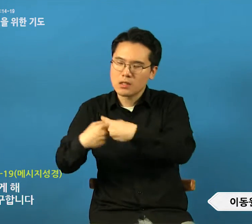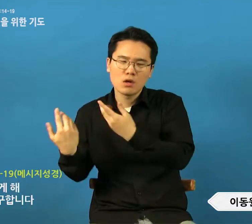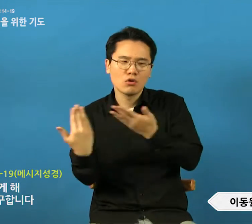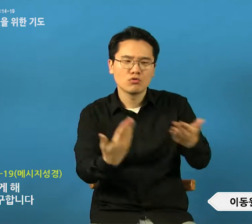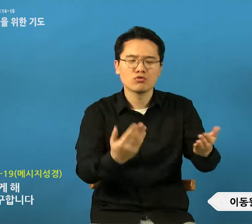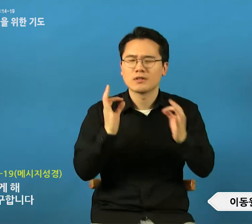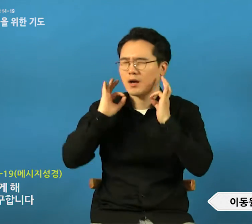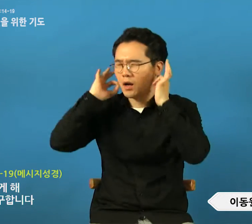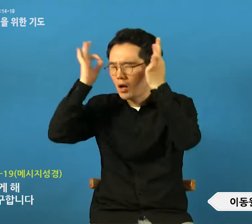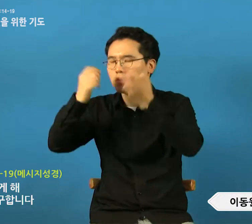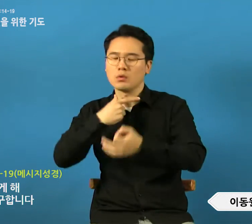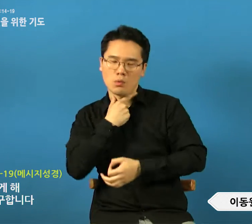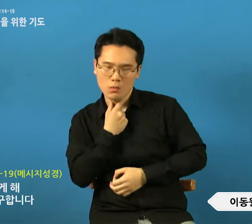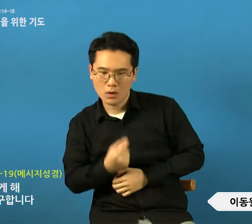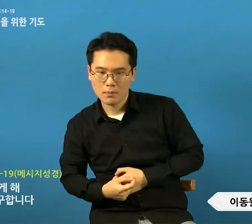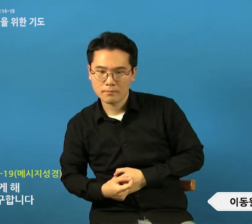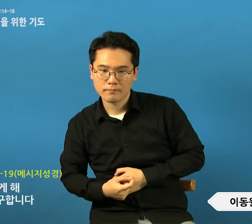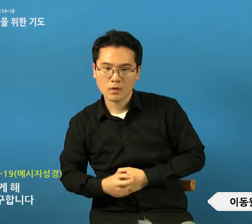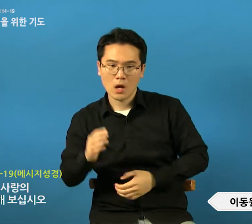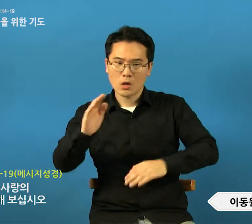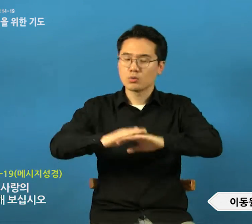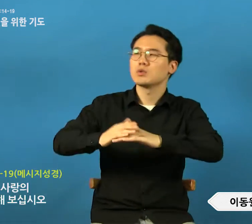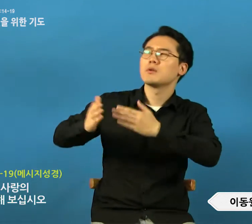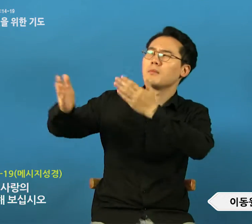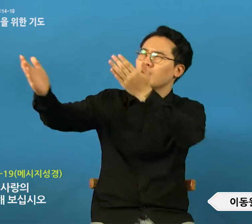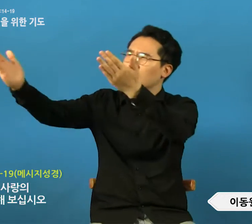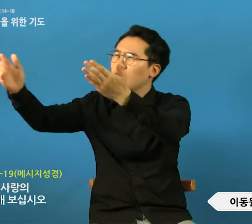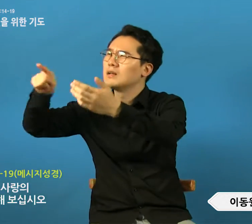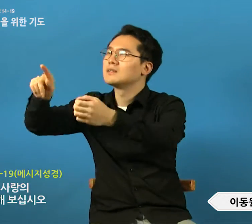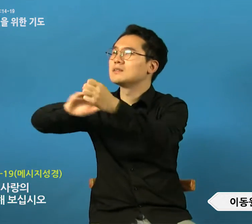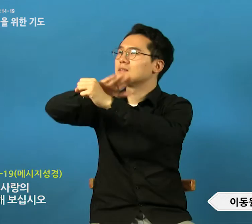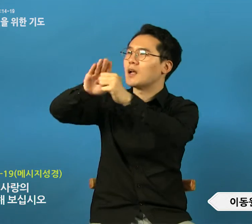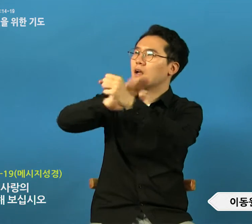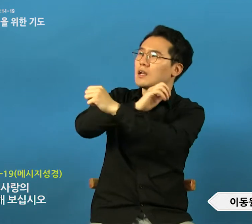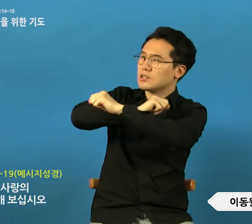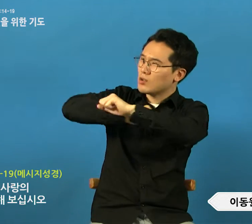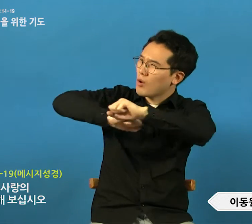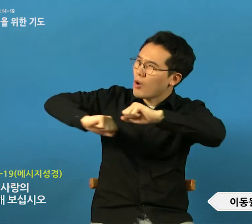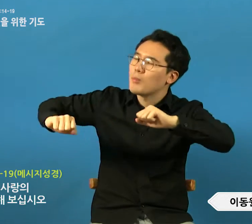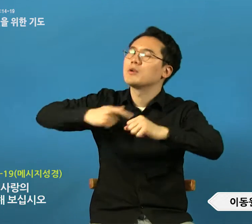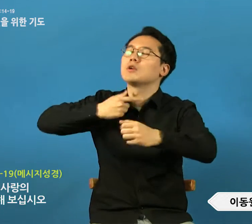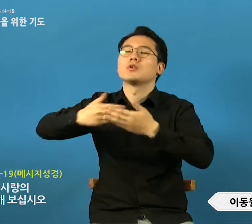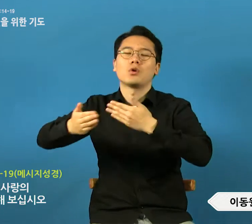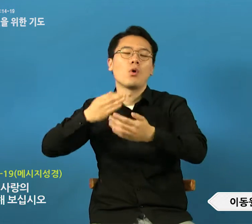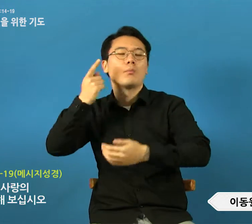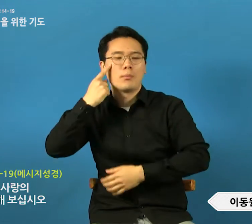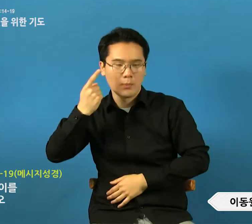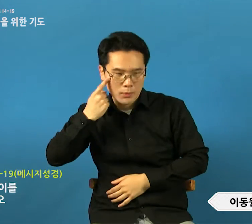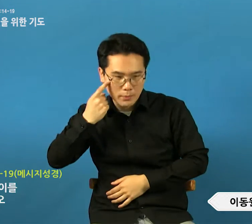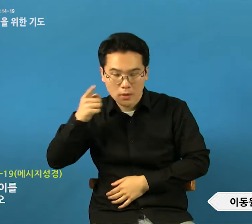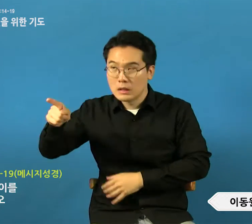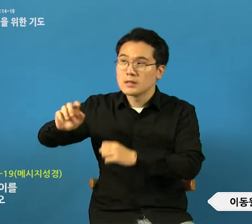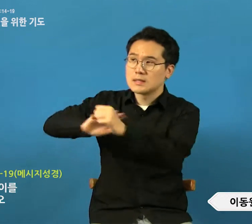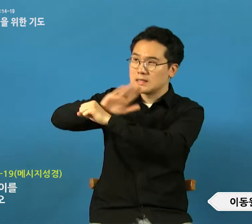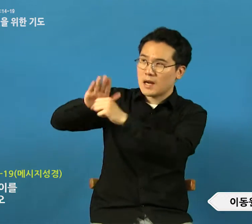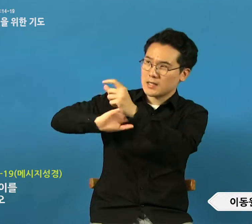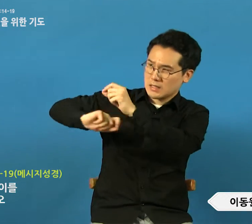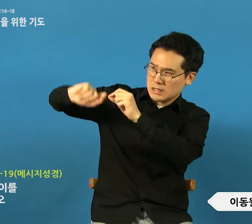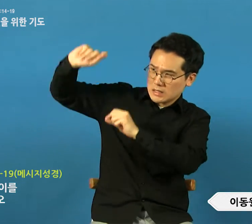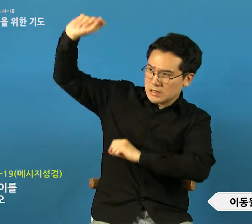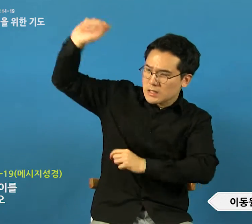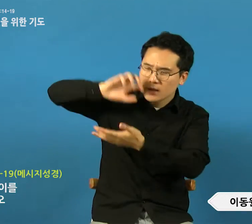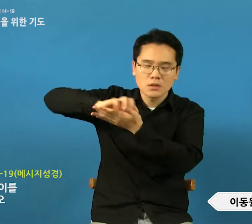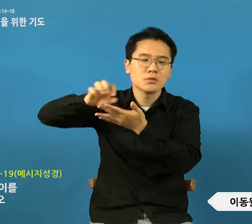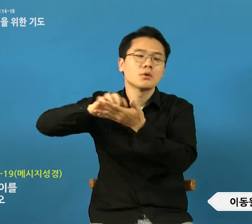해주시기를 간구합니다. 손을 뻗어 그 사랑의 넓이를 경험해 보십시오. 그 사랑의 길이를